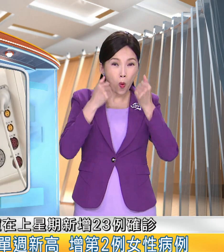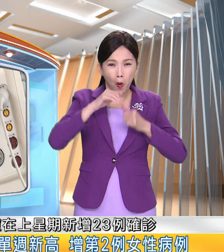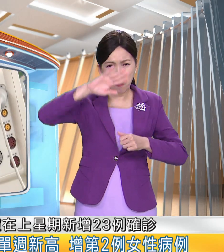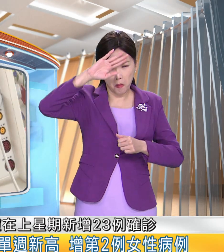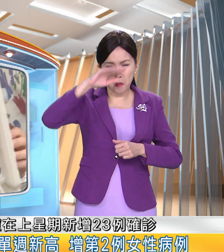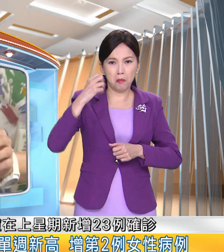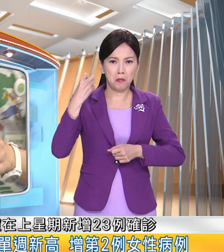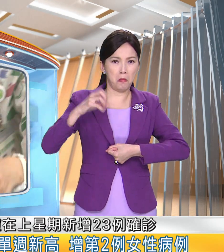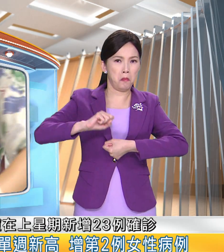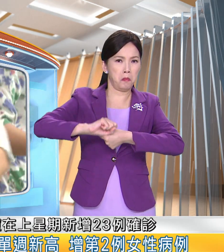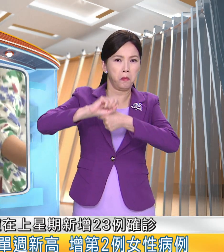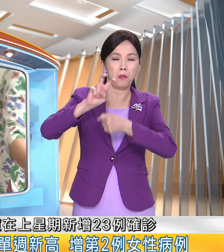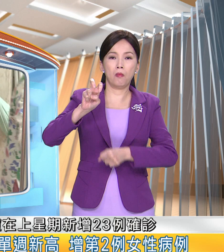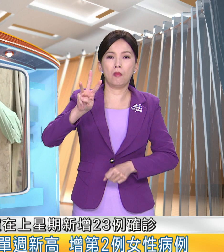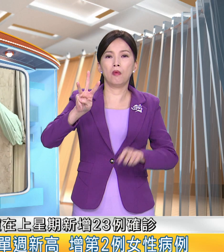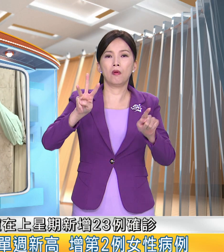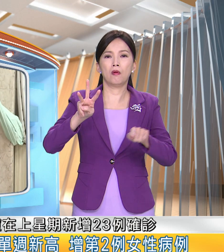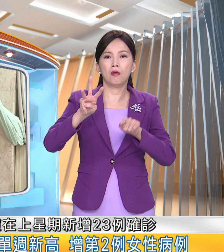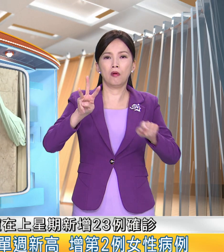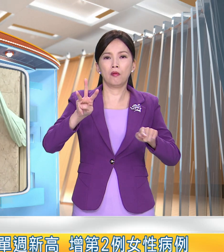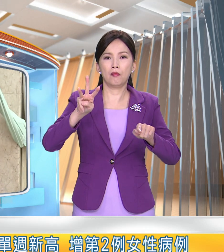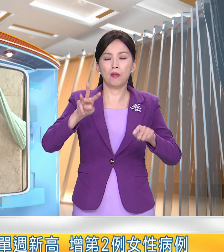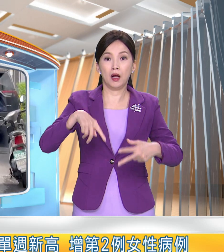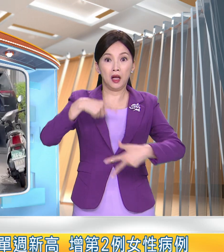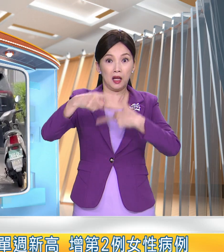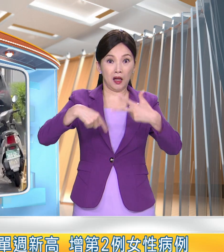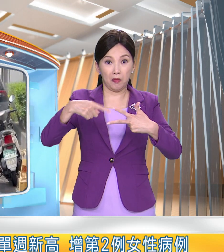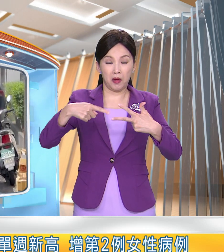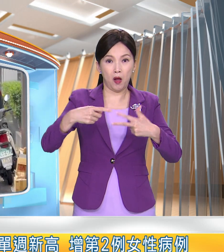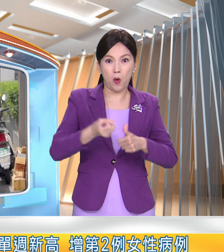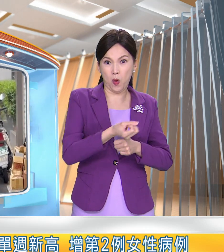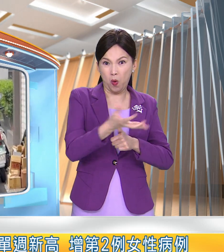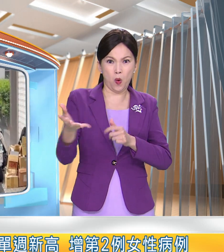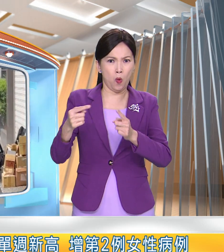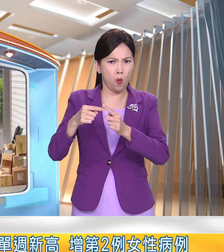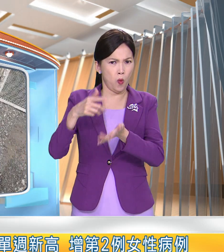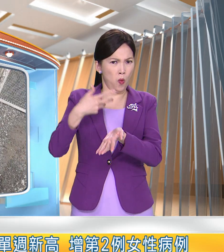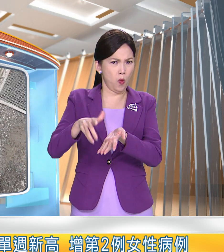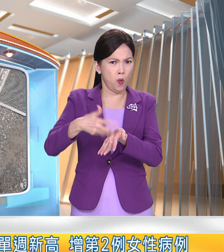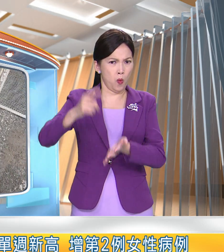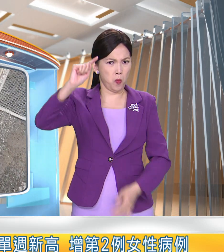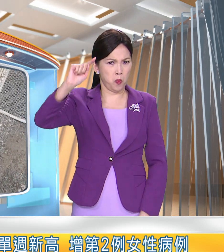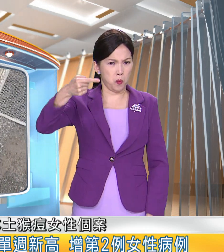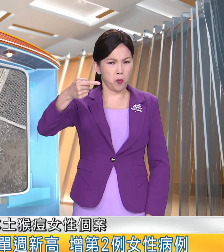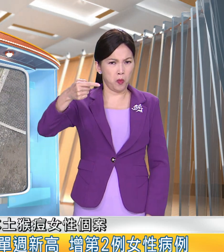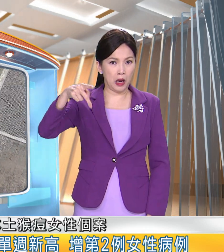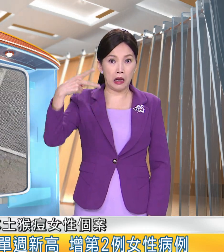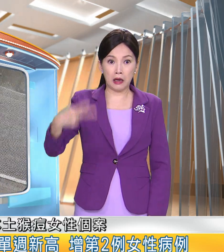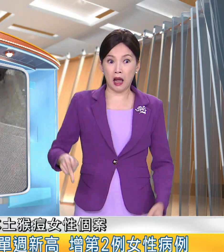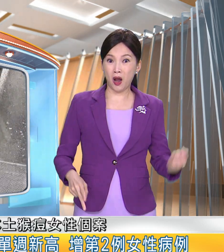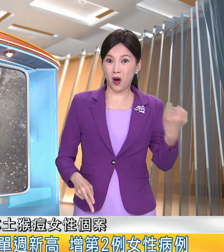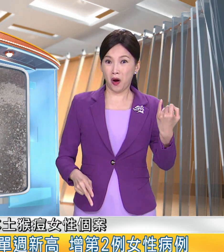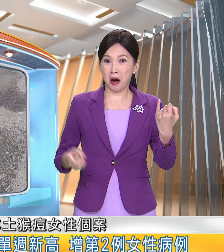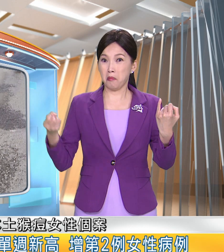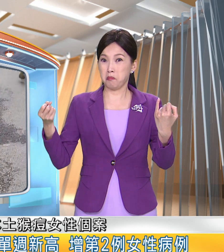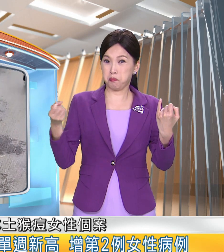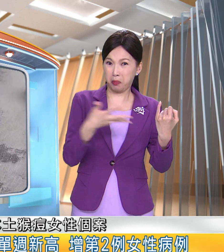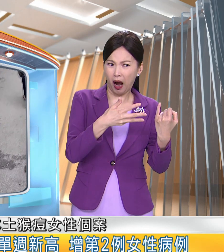了23例确诊，再创单周新高。还有新增第二例的本土猴痘